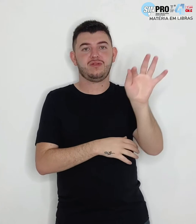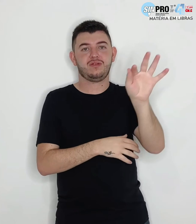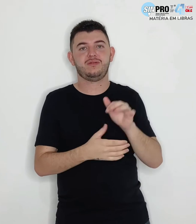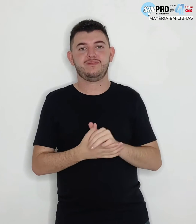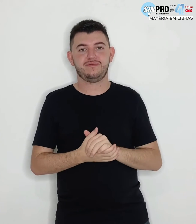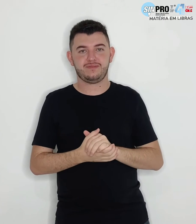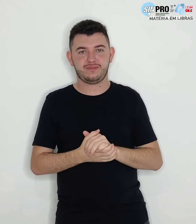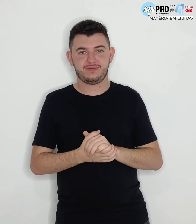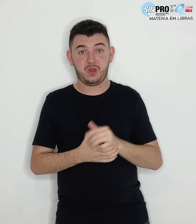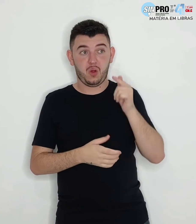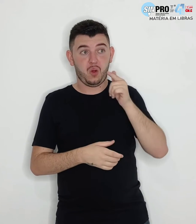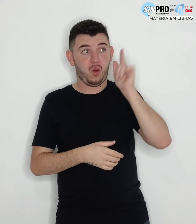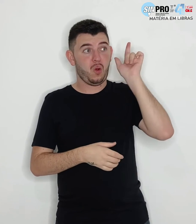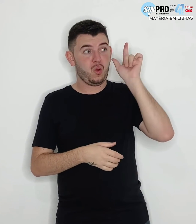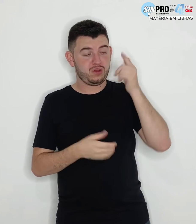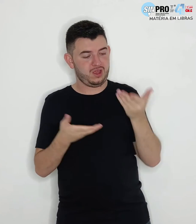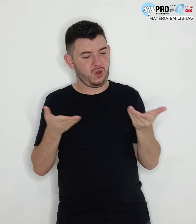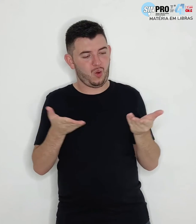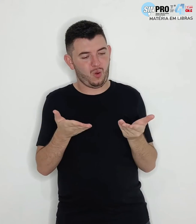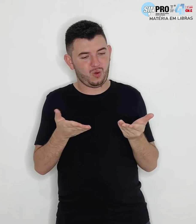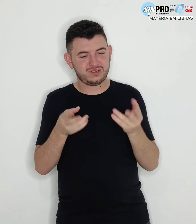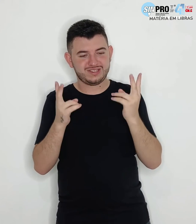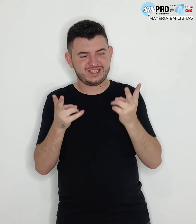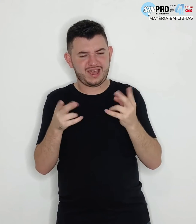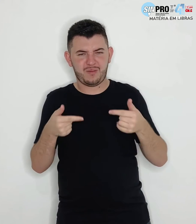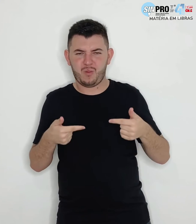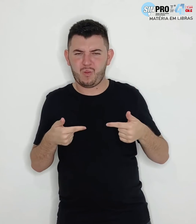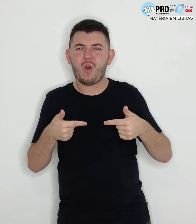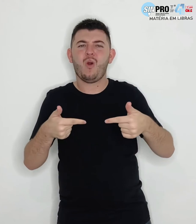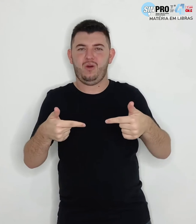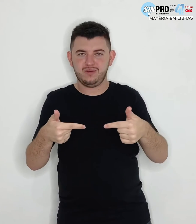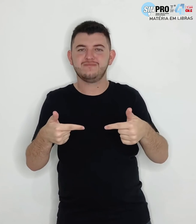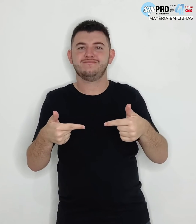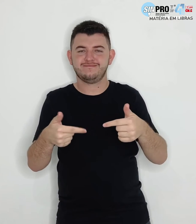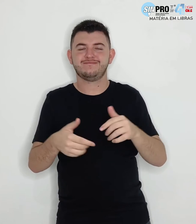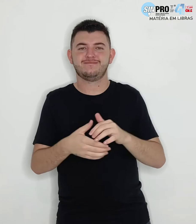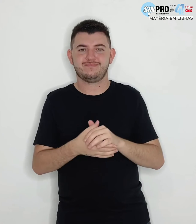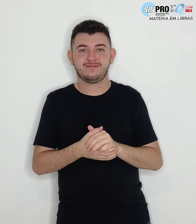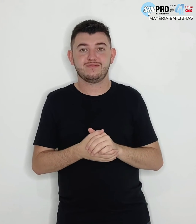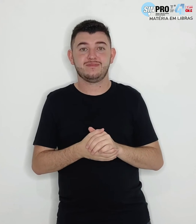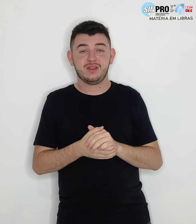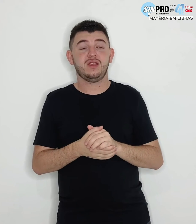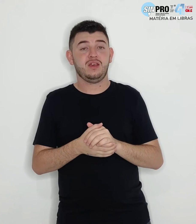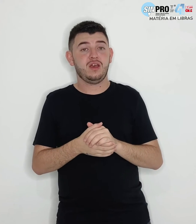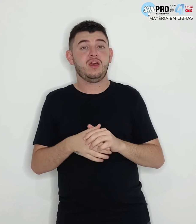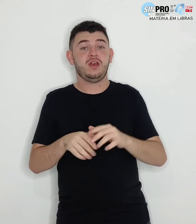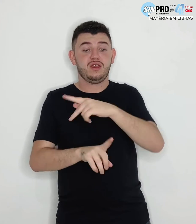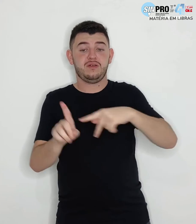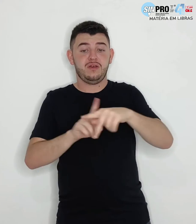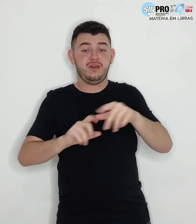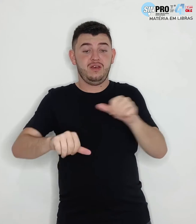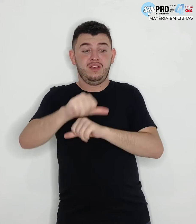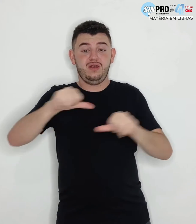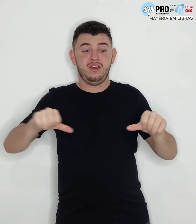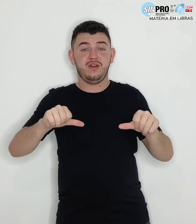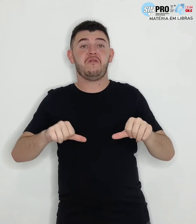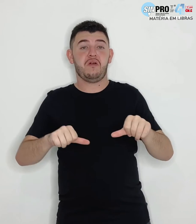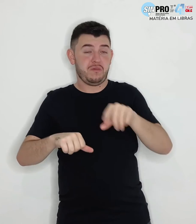sindical. Luta ontem, hoje e sempre. Embora a complexidade da revogação da reforma da